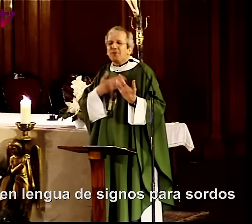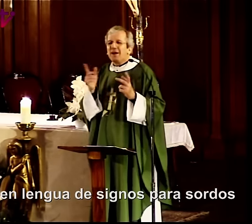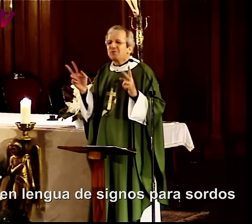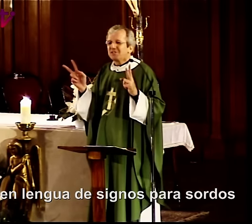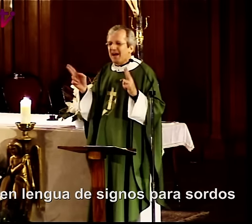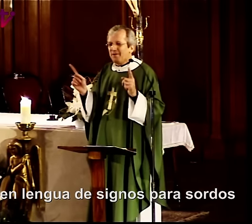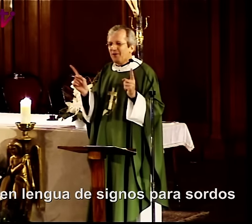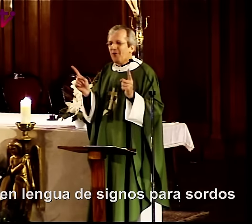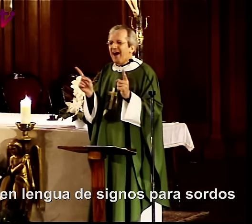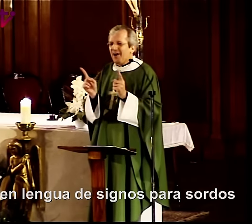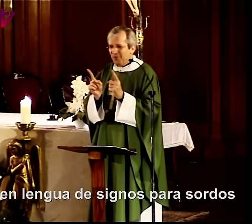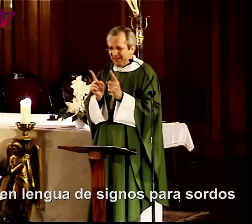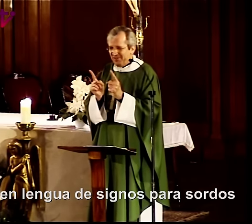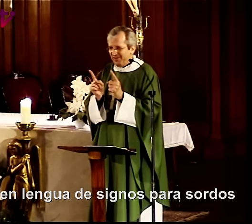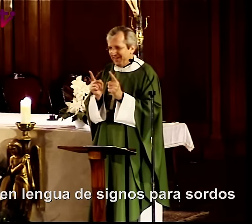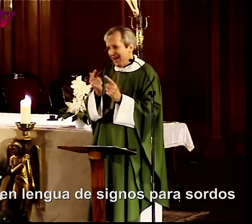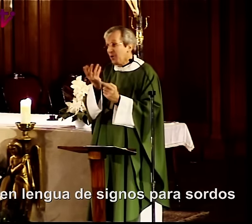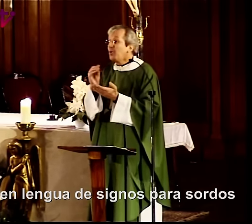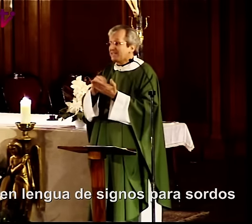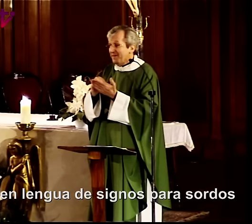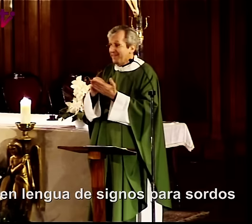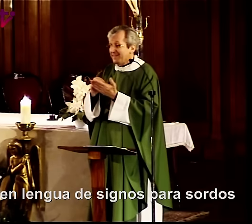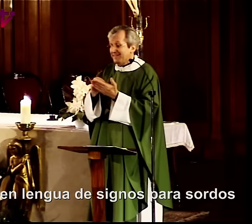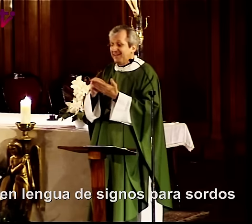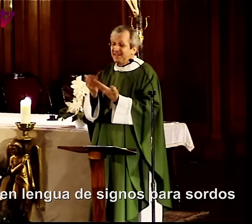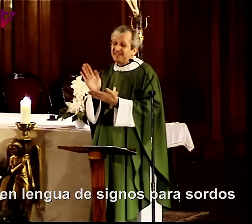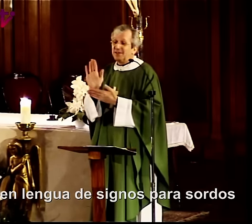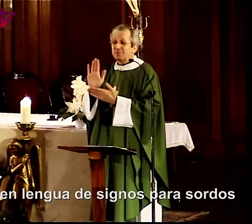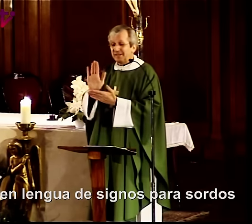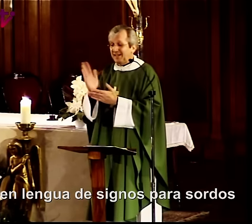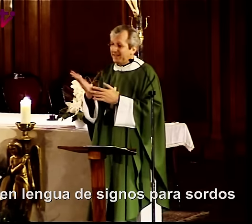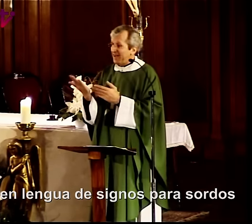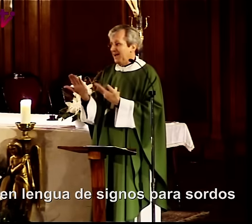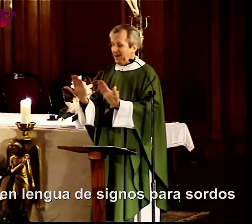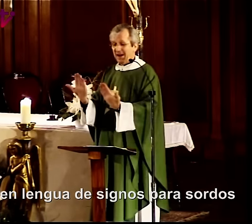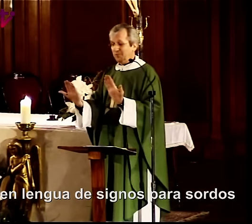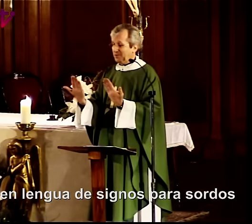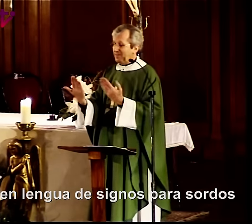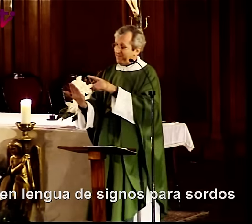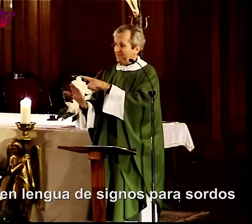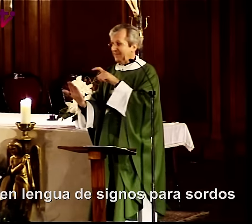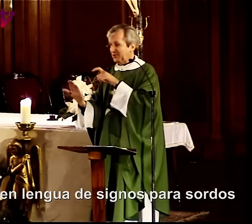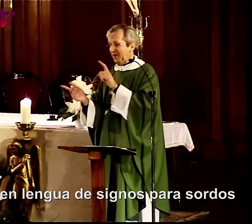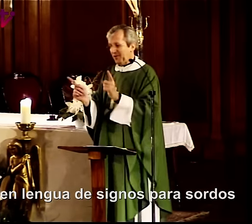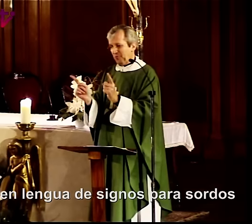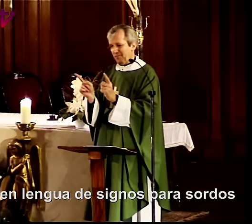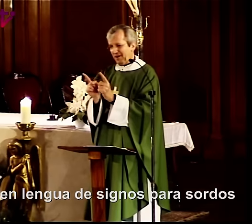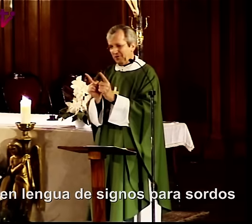Podríamos haberlo acortado, ¿eh? Algunas veces se nos presenta la posibilidad de escoger un evangelio más